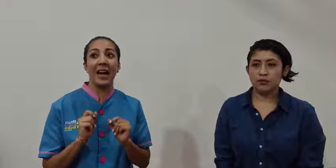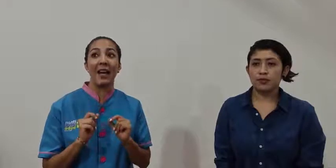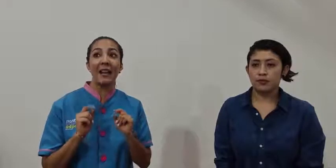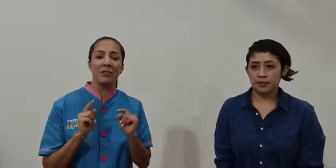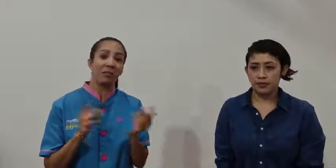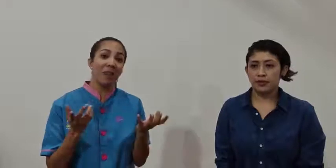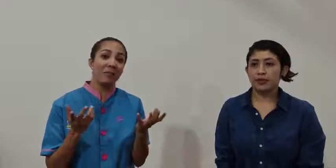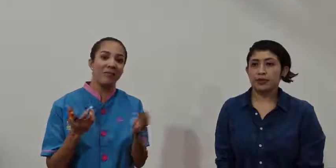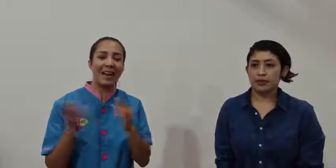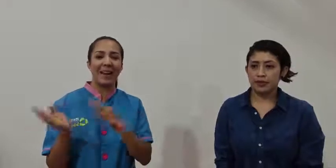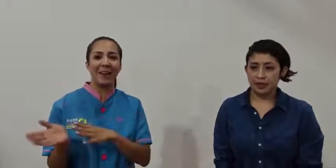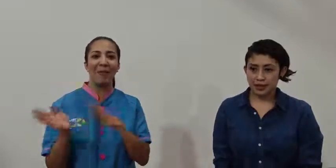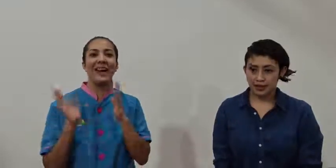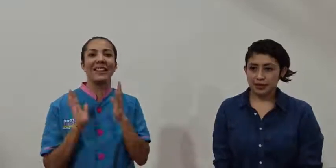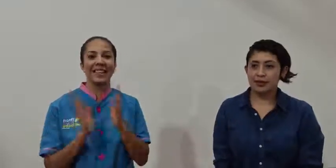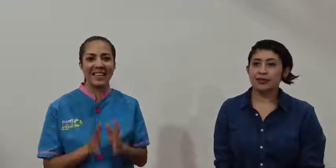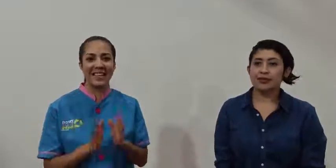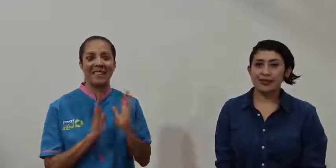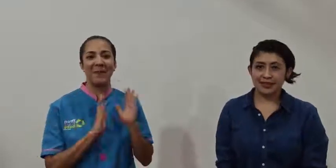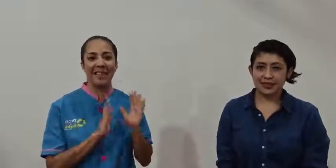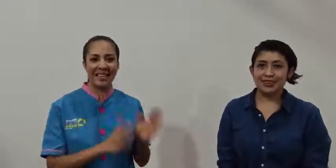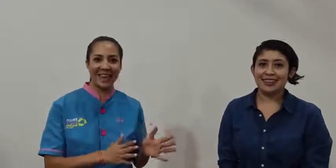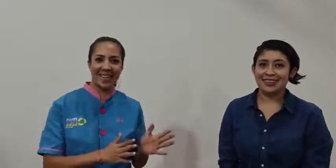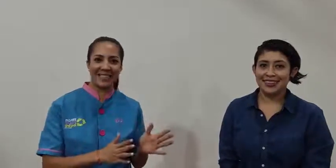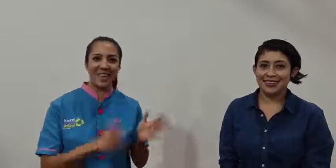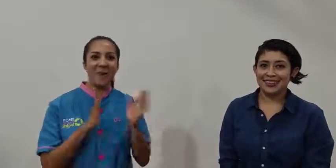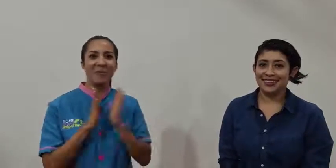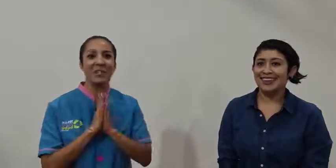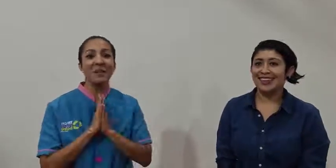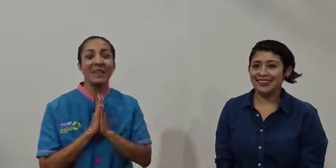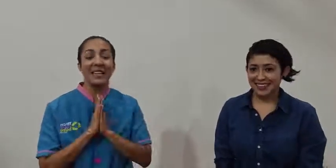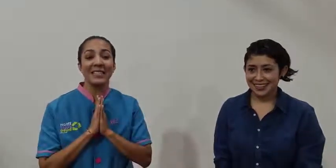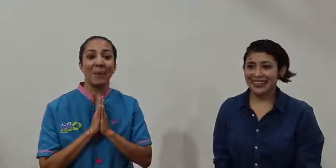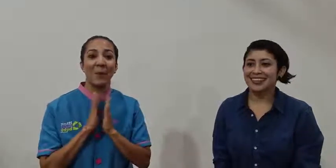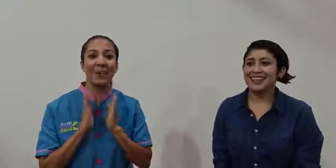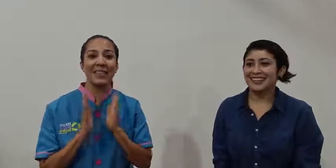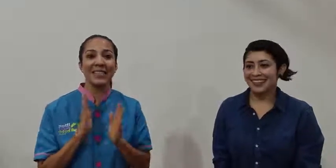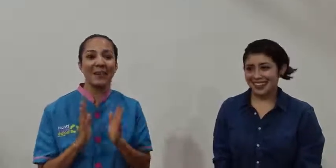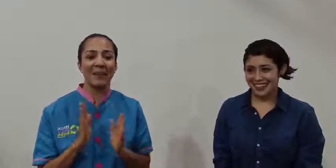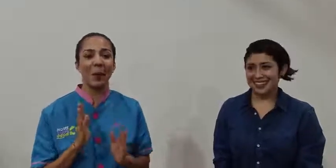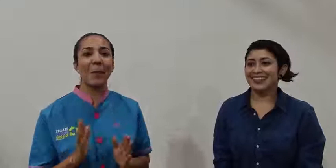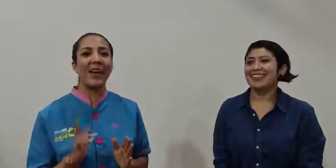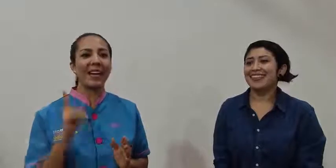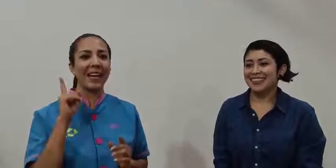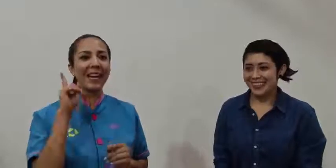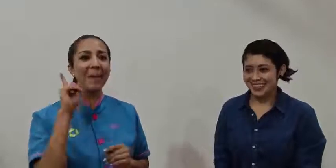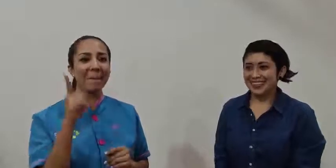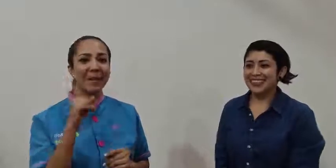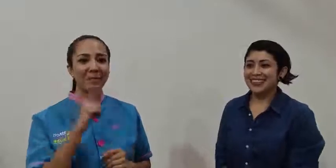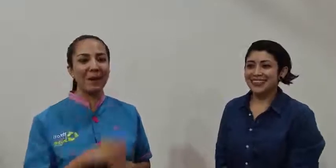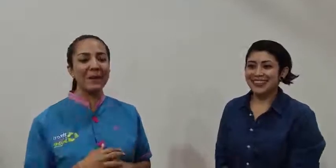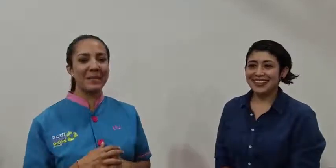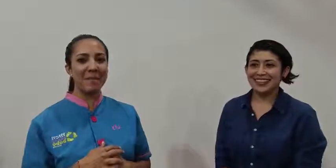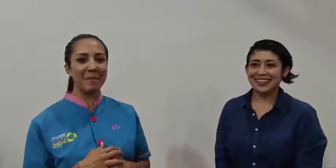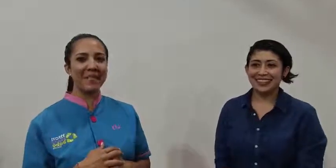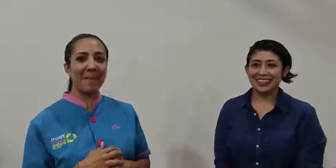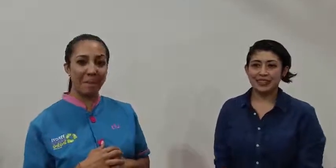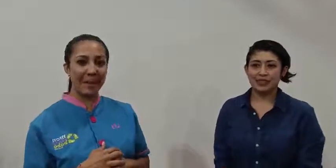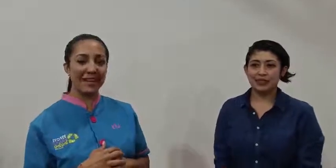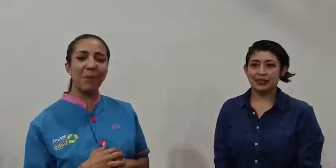Día Nacional de la Lengua de Señas Mexicanas. Muchísimas gracias y a compartir este video para que más papis y mamis sepan y